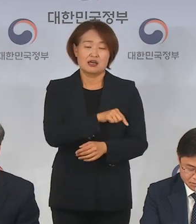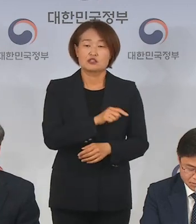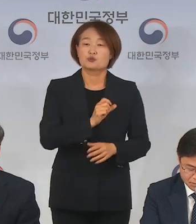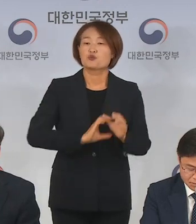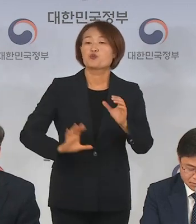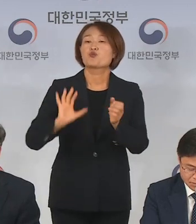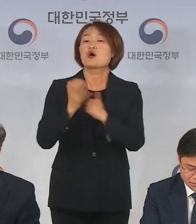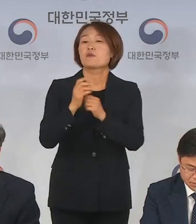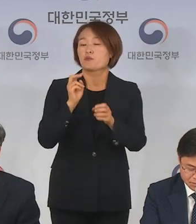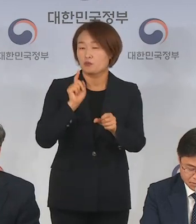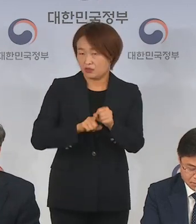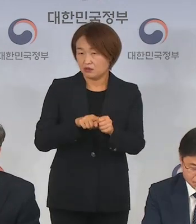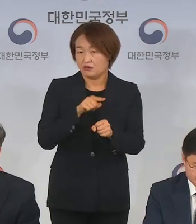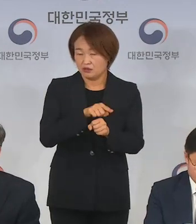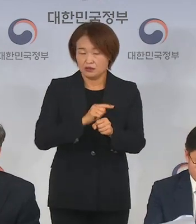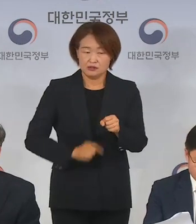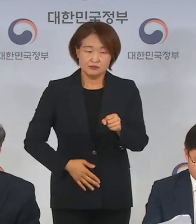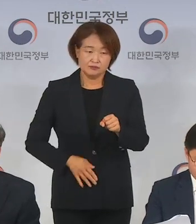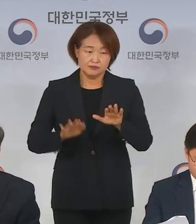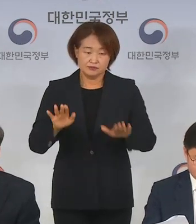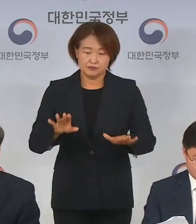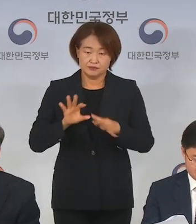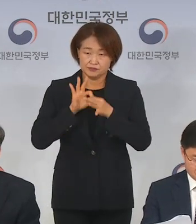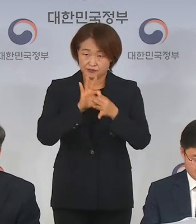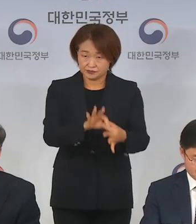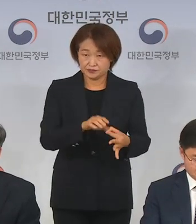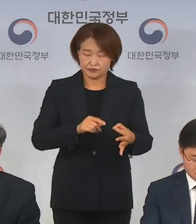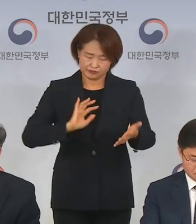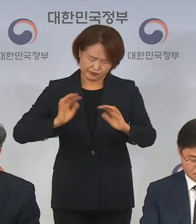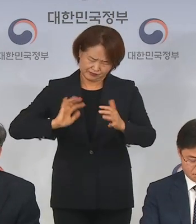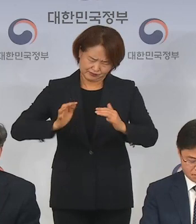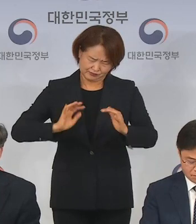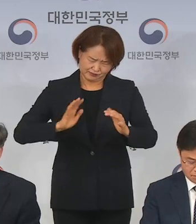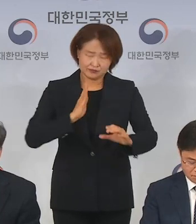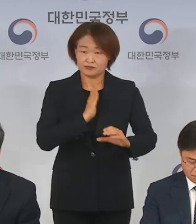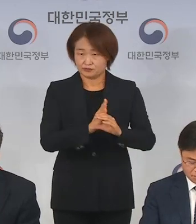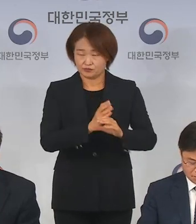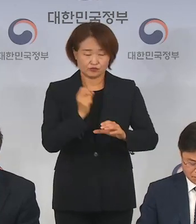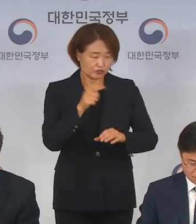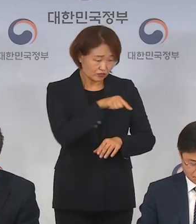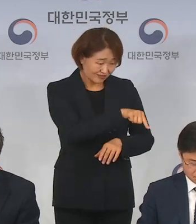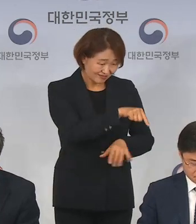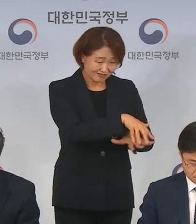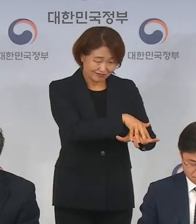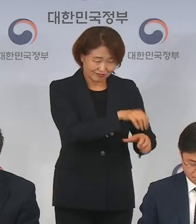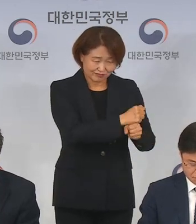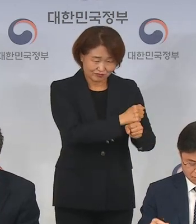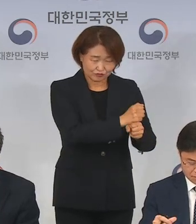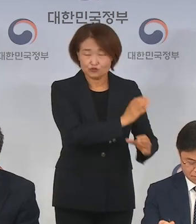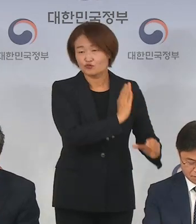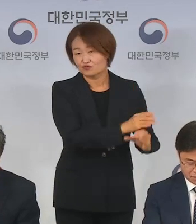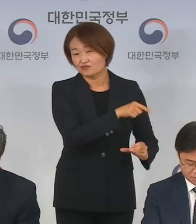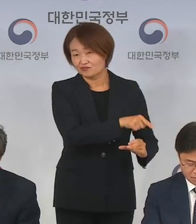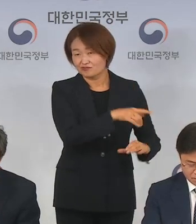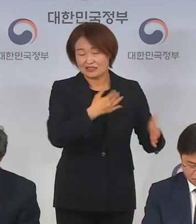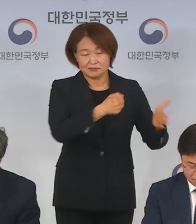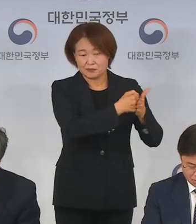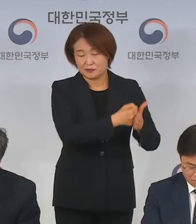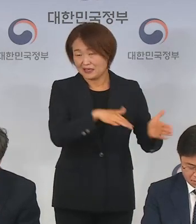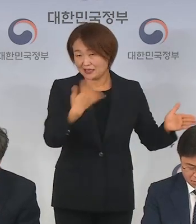것이기 때문에 이건 계속 지금부터 좀 정부 내 논의가 있고 좀 구성하는 작업을 하고 있다 이렇게